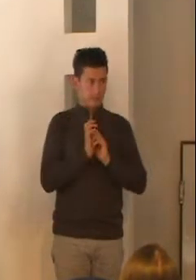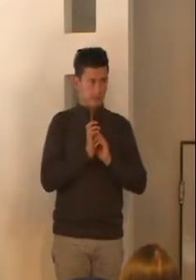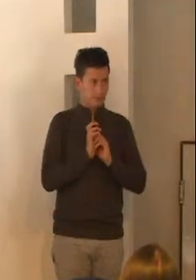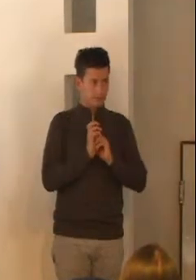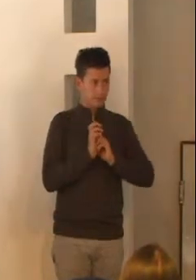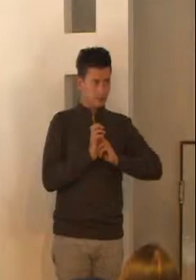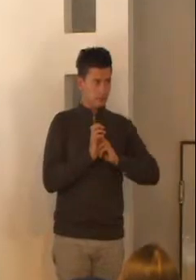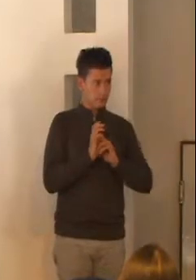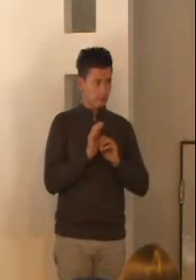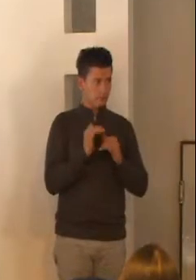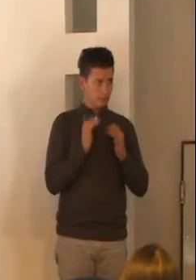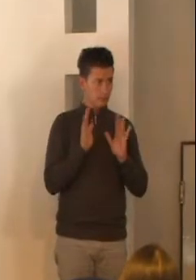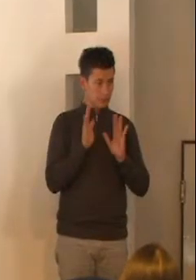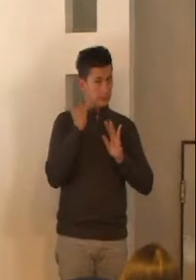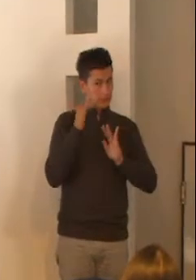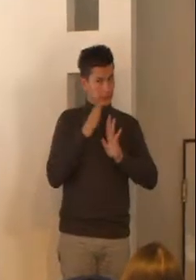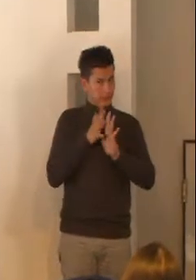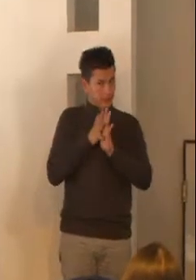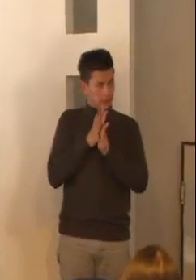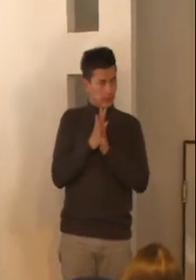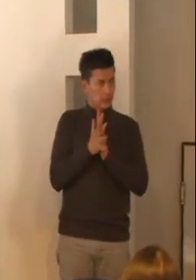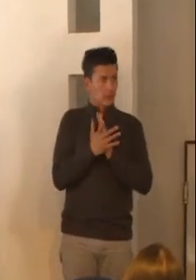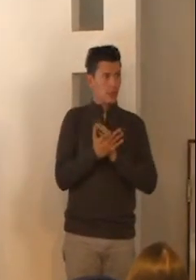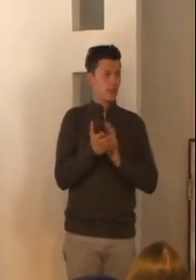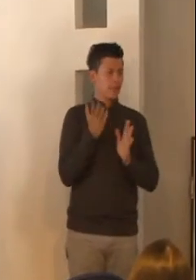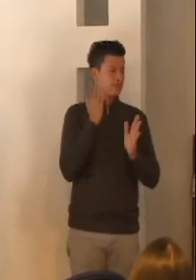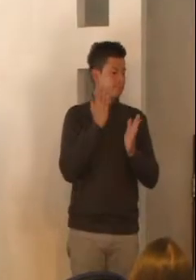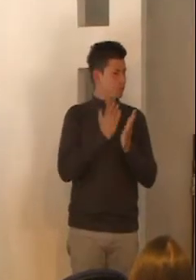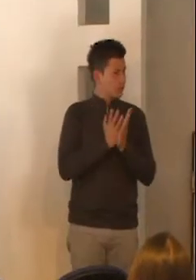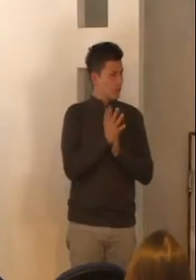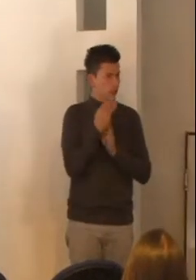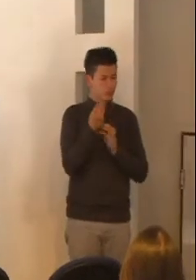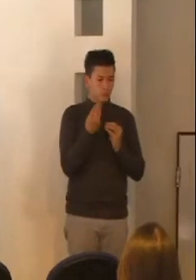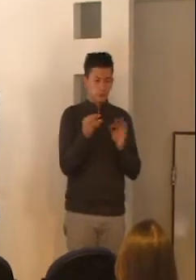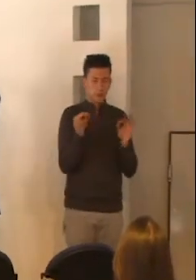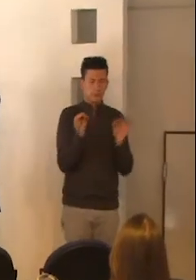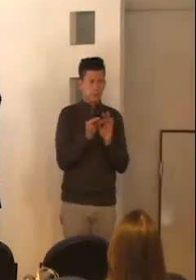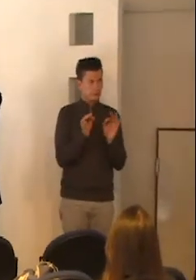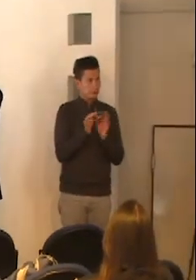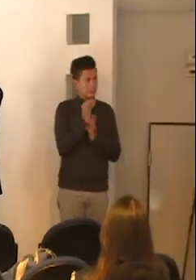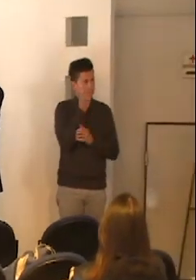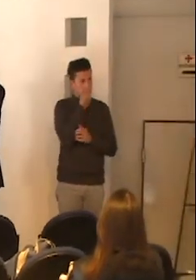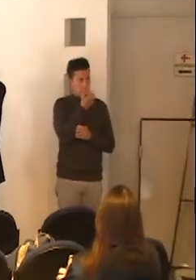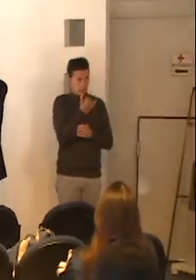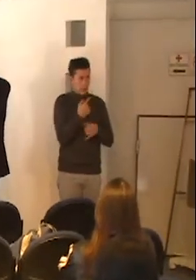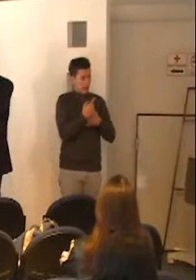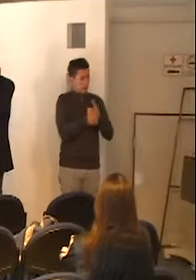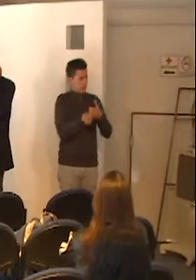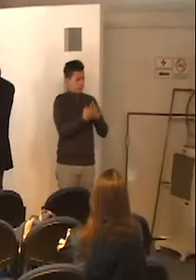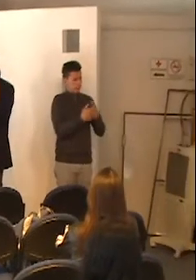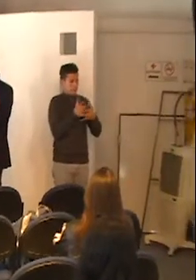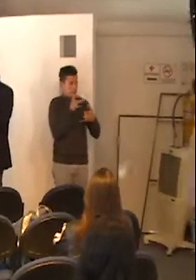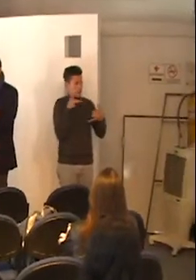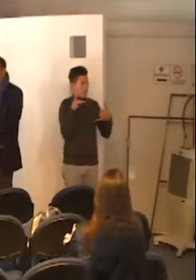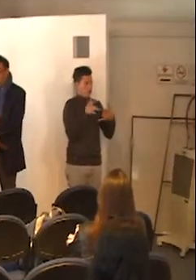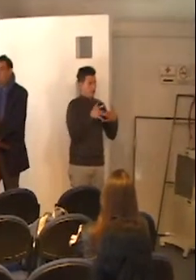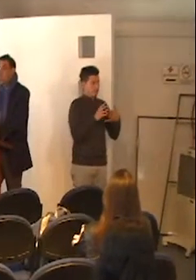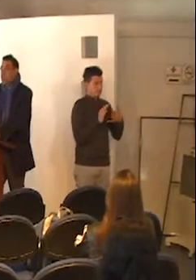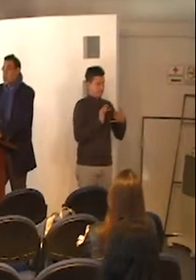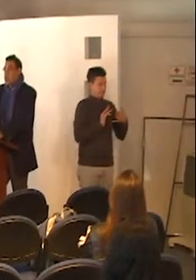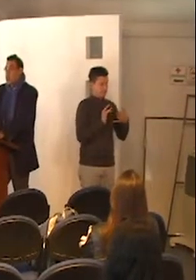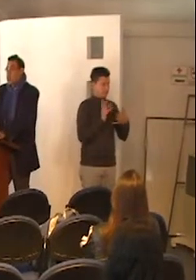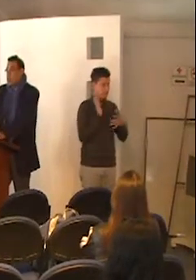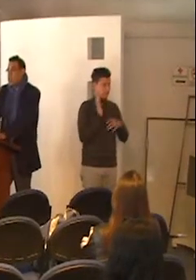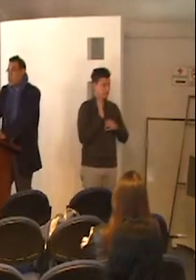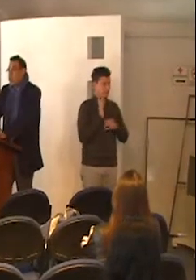que, como les he mencionado, todavía es muy incipiente en el país, vamos a mirar el otro